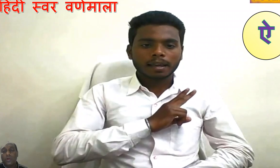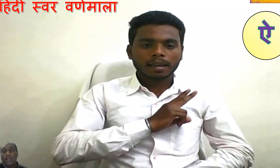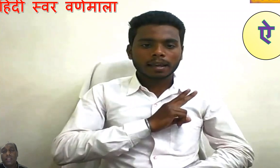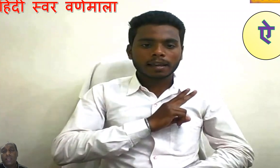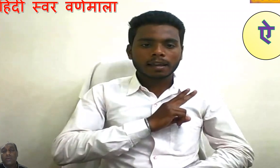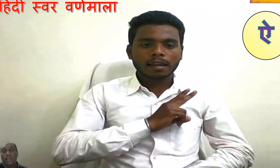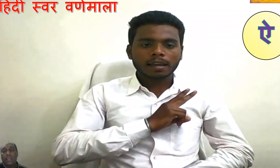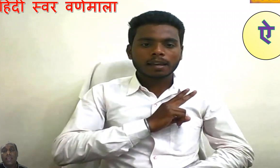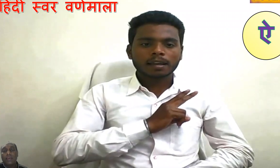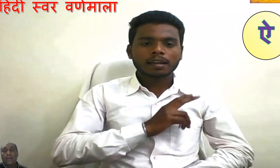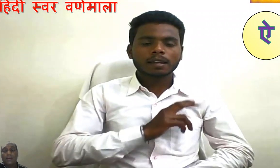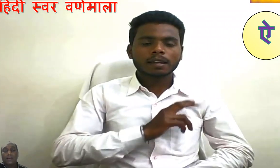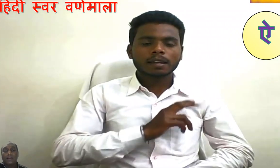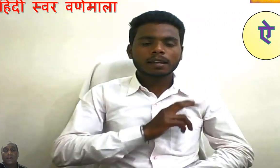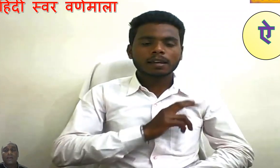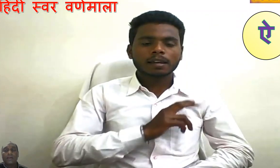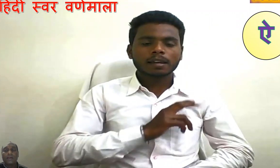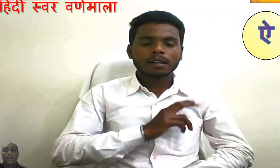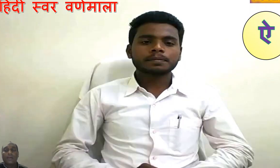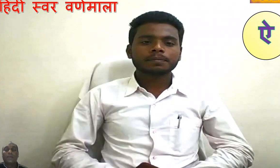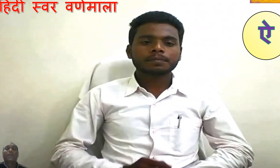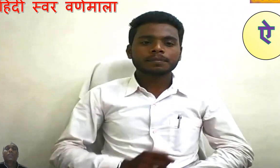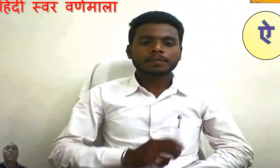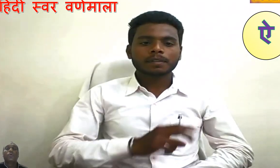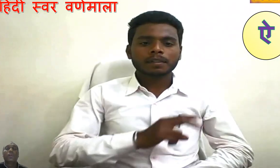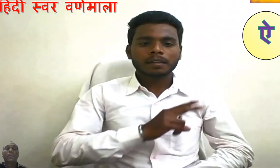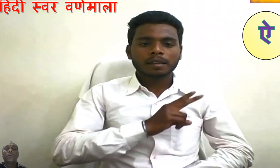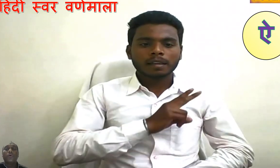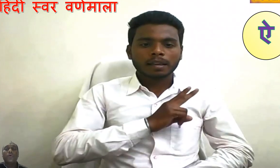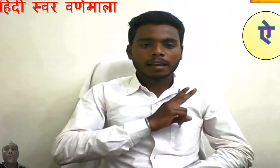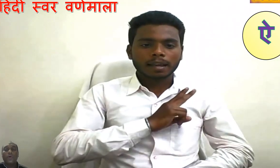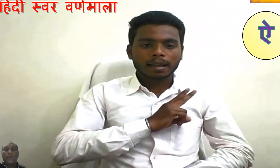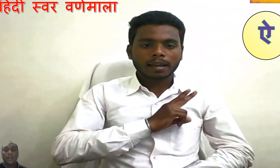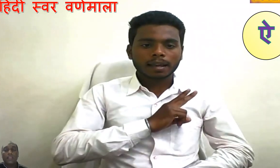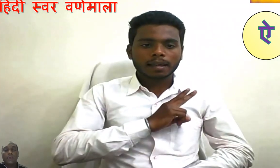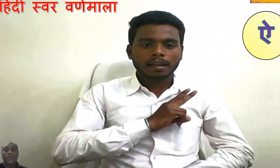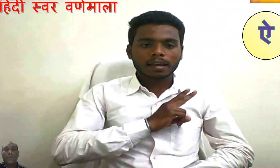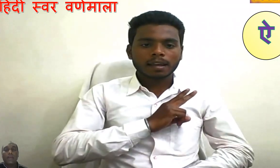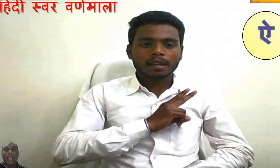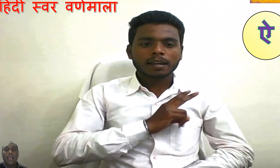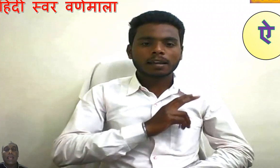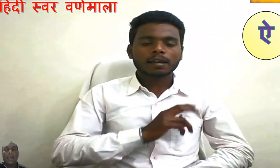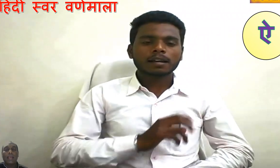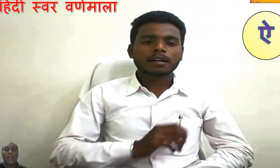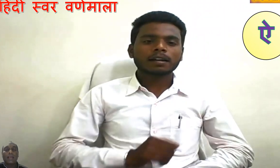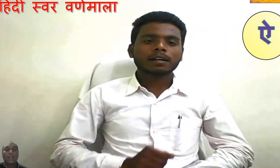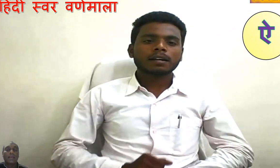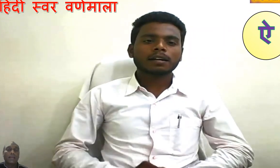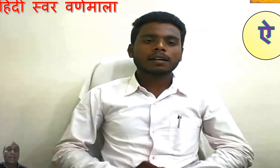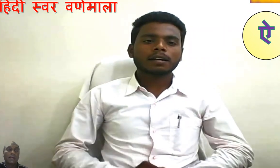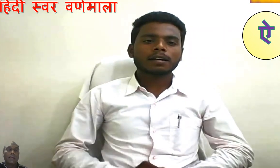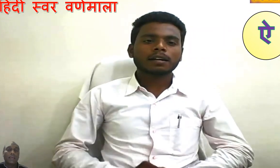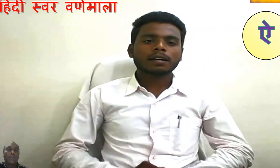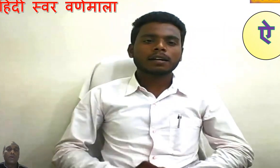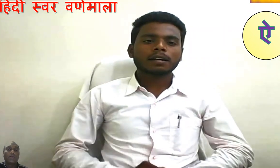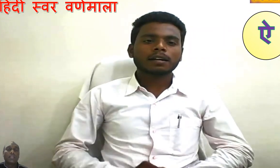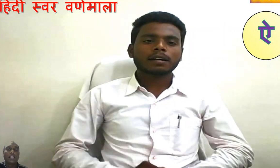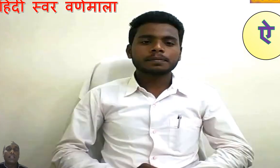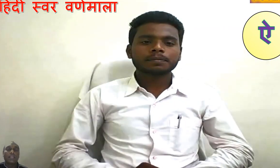कंदे की ओर ले गए दो उंगलियों को कंदे की ओर ए एक बार और देख लेते